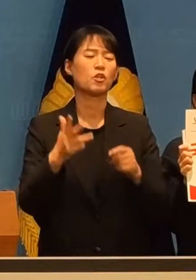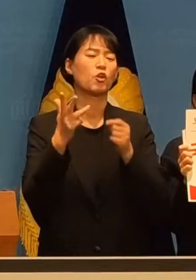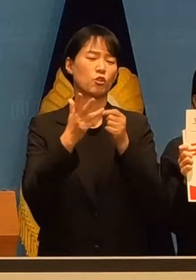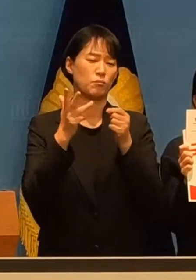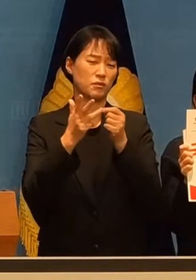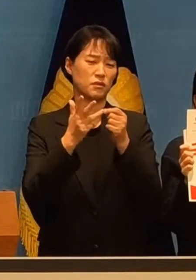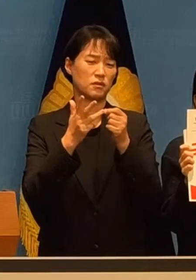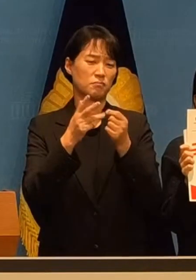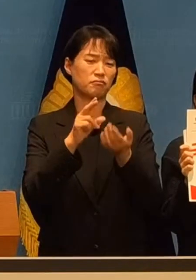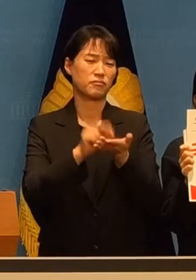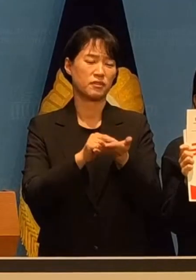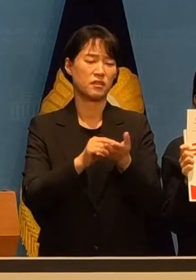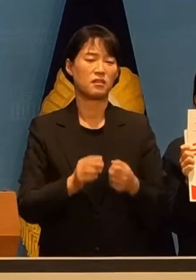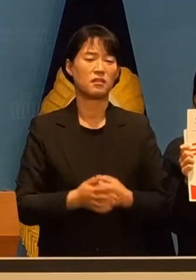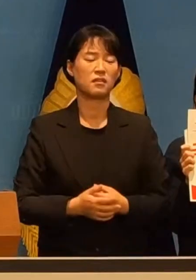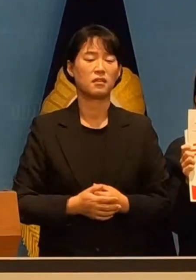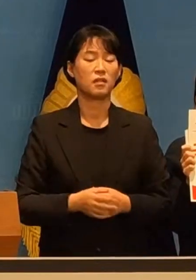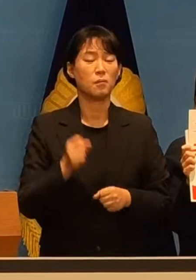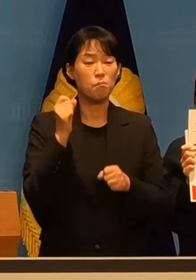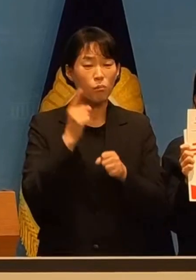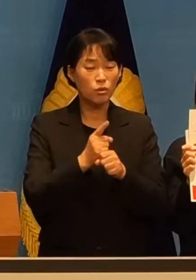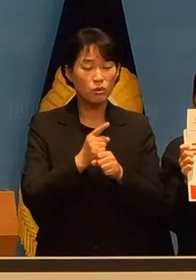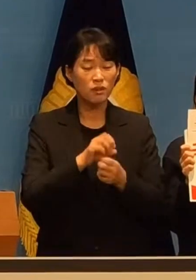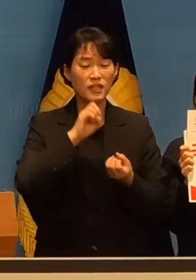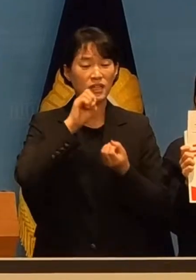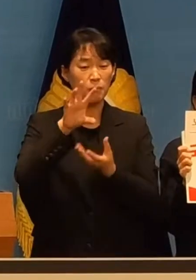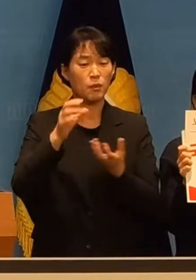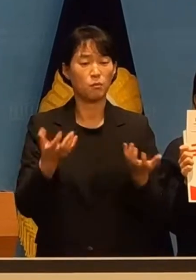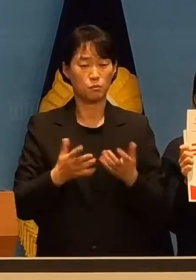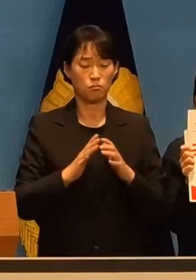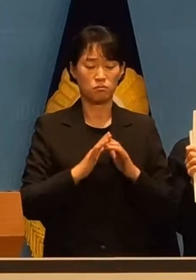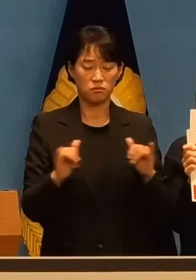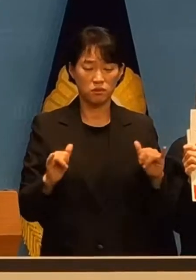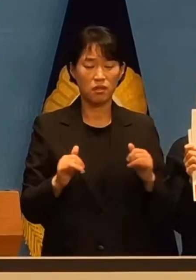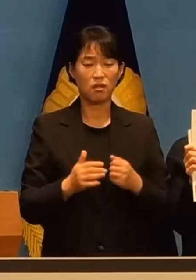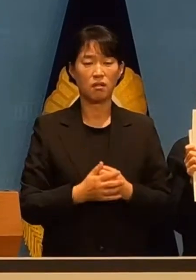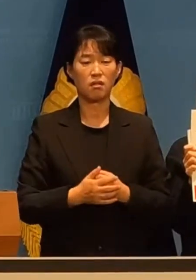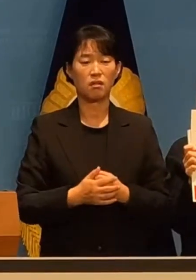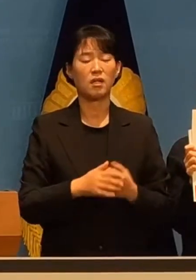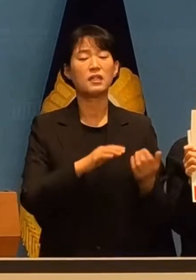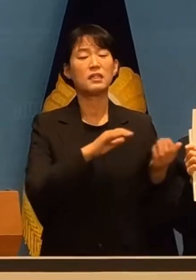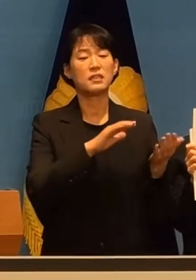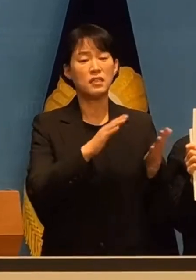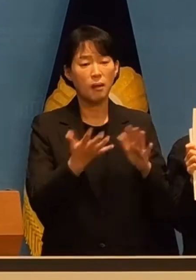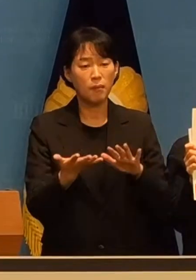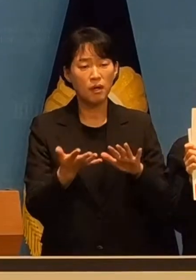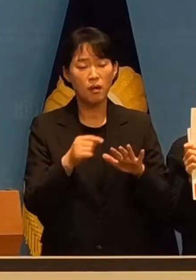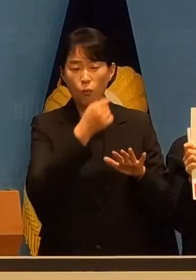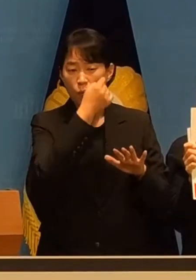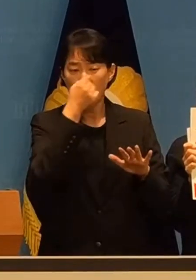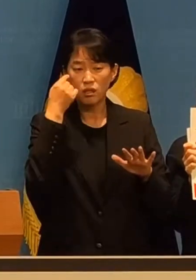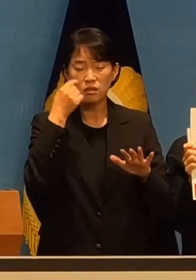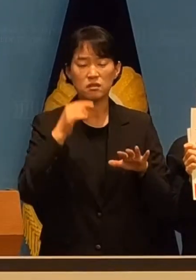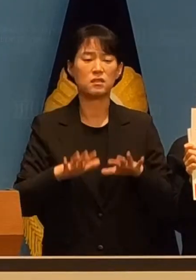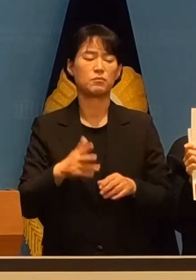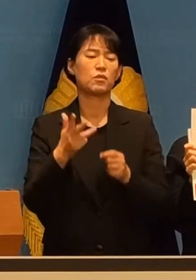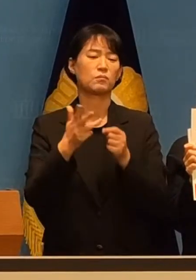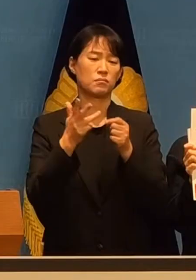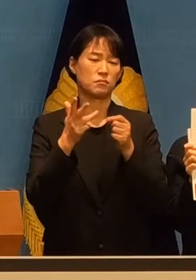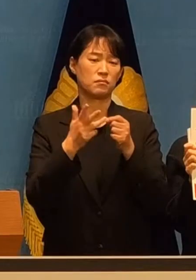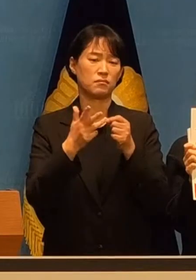8번째입니다. 벌써 택배 노동자가 사망한 것 확인된 것만